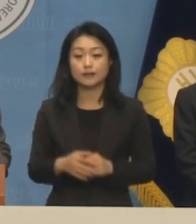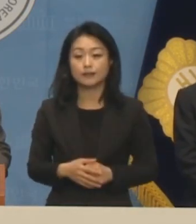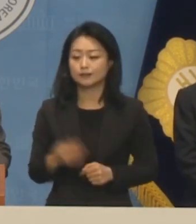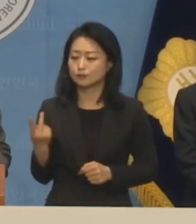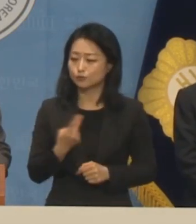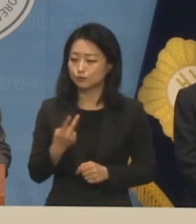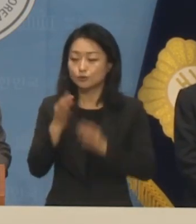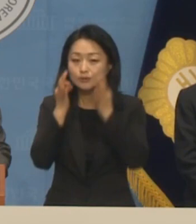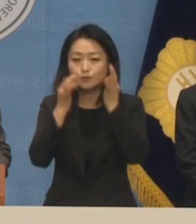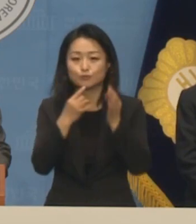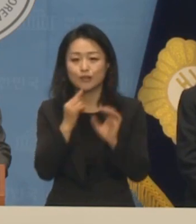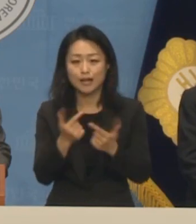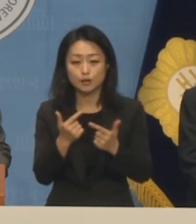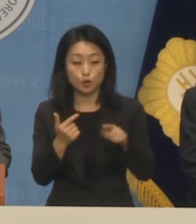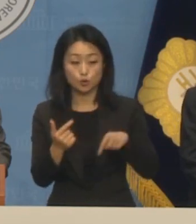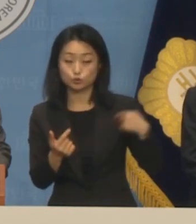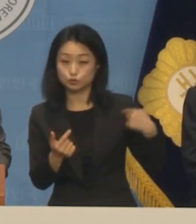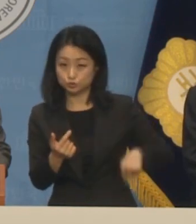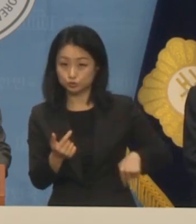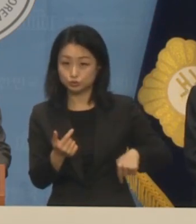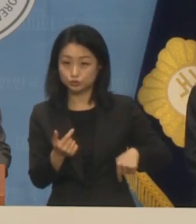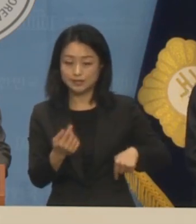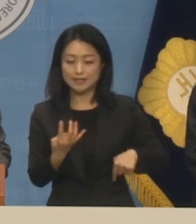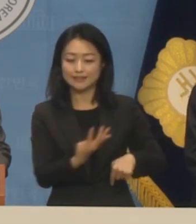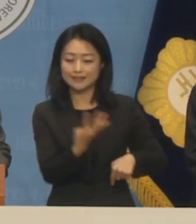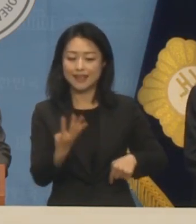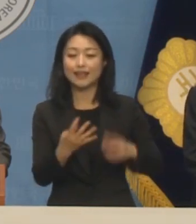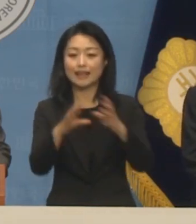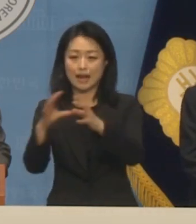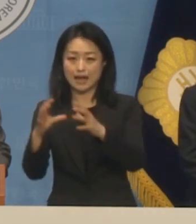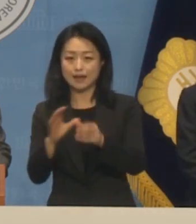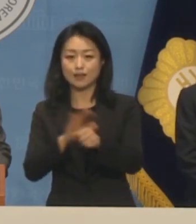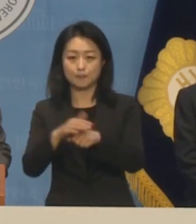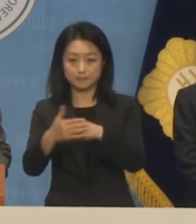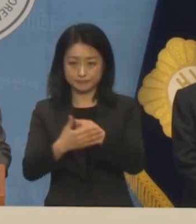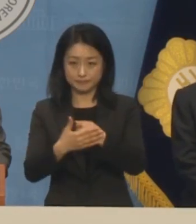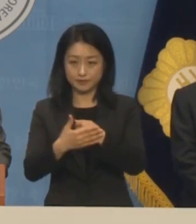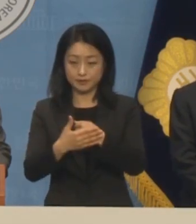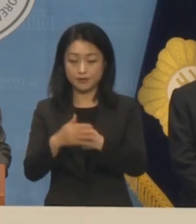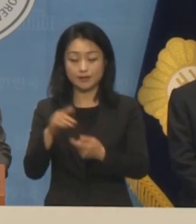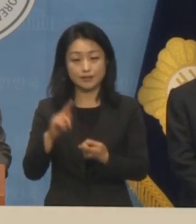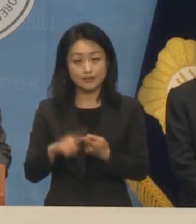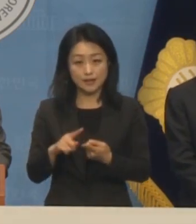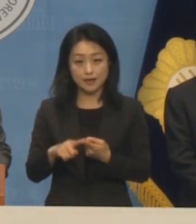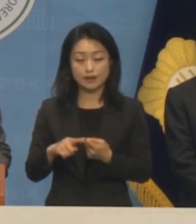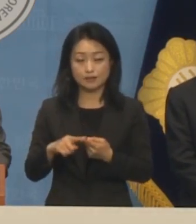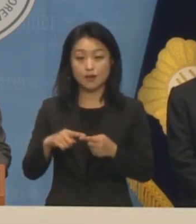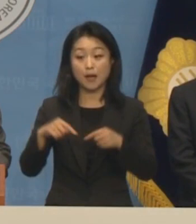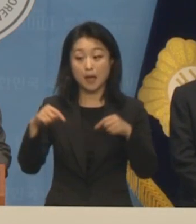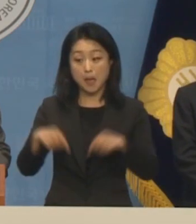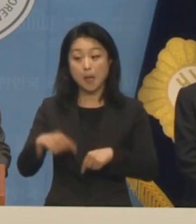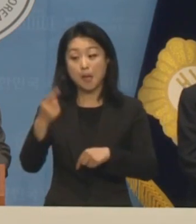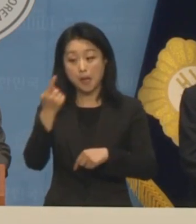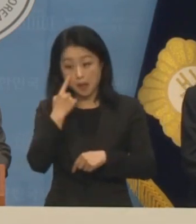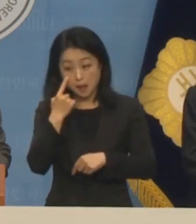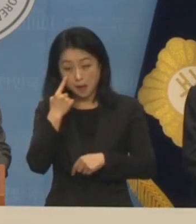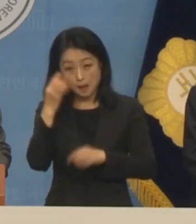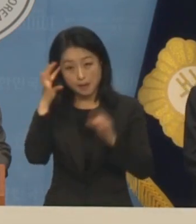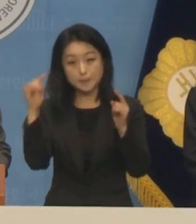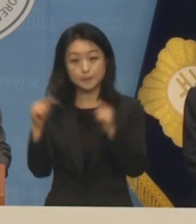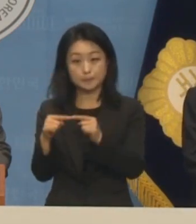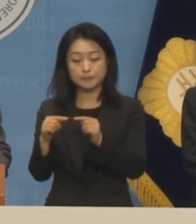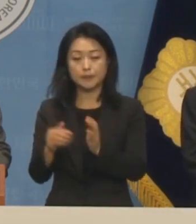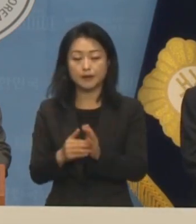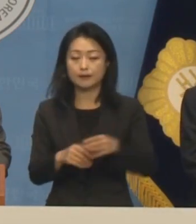노력뿐 아니라 중국을 포함한 사자 협력 방안에 대해서도 논의하는 성과를 거두었습니다.